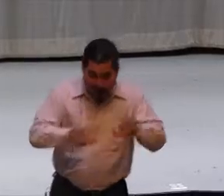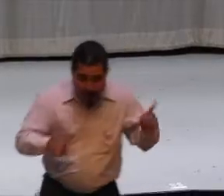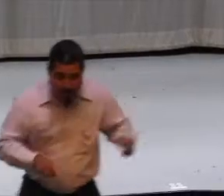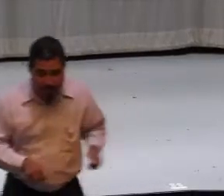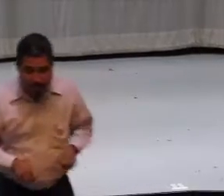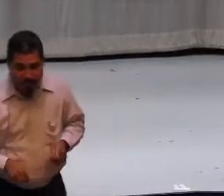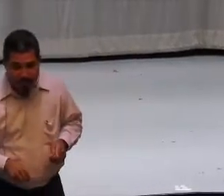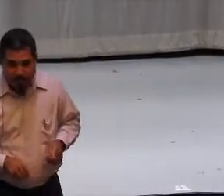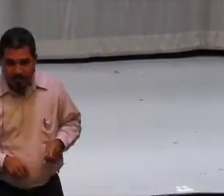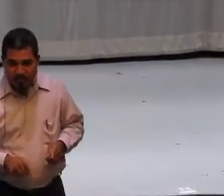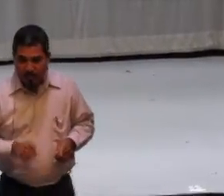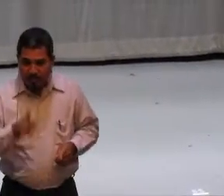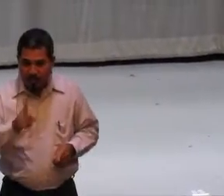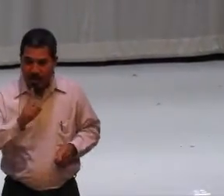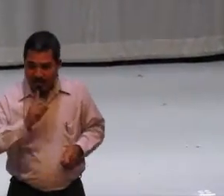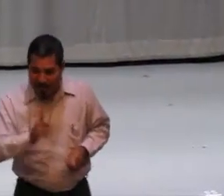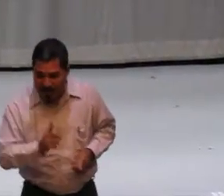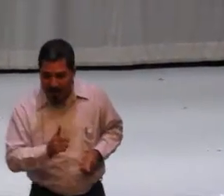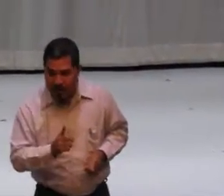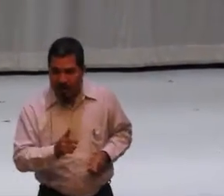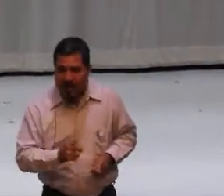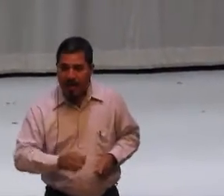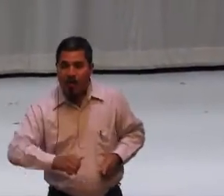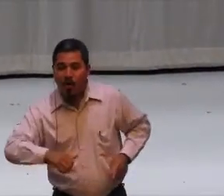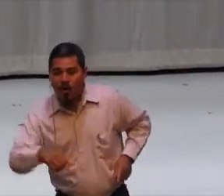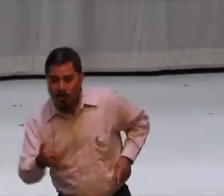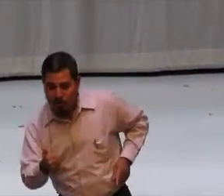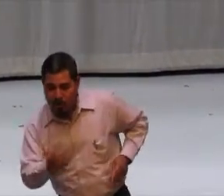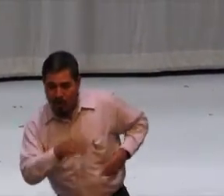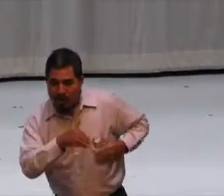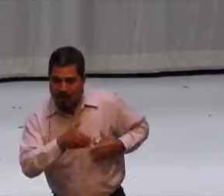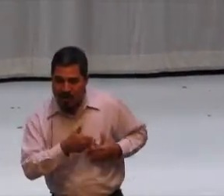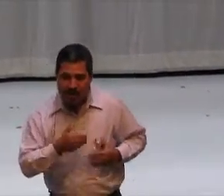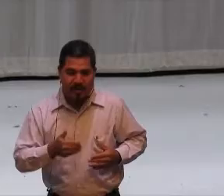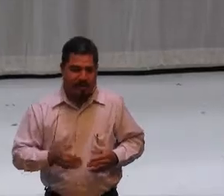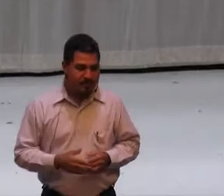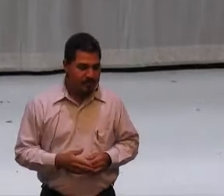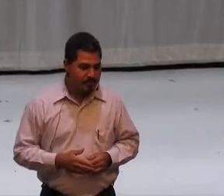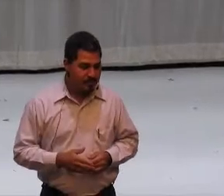Pero una verdad también es que hay otro ser